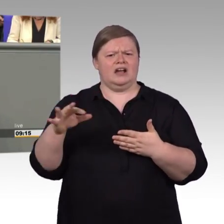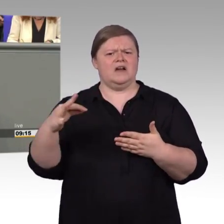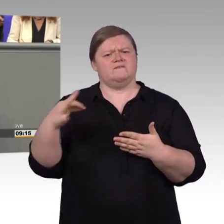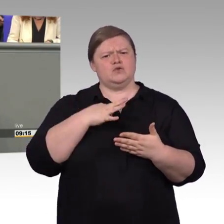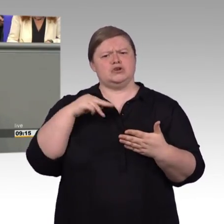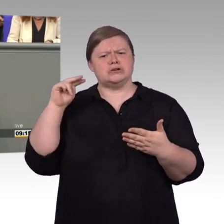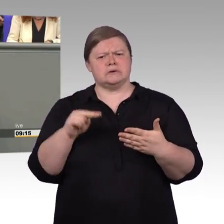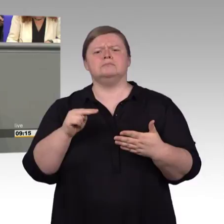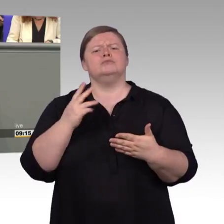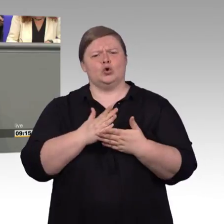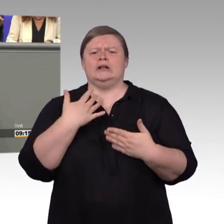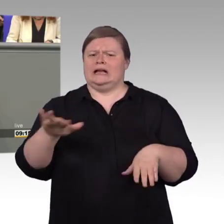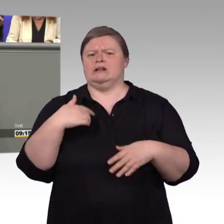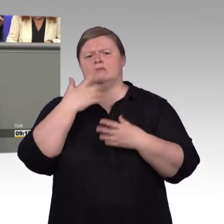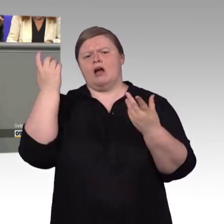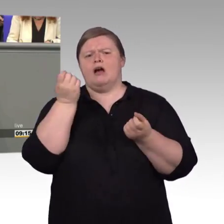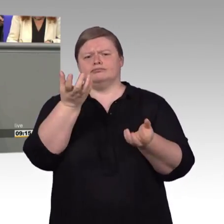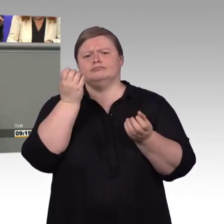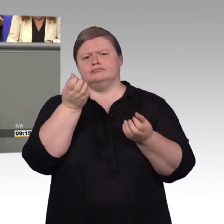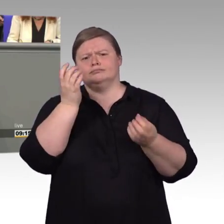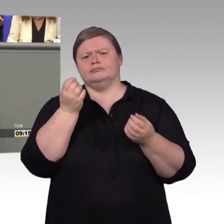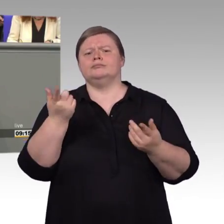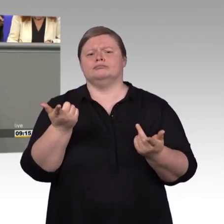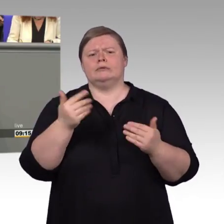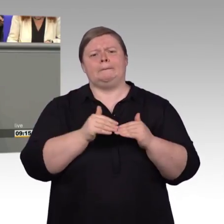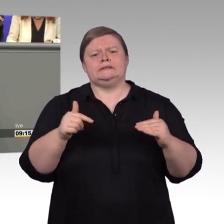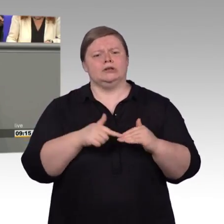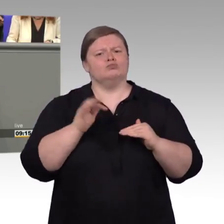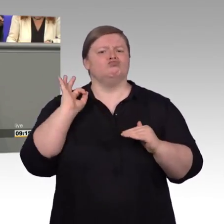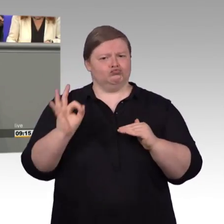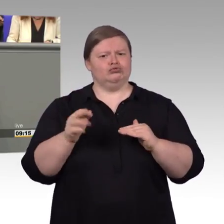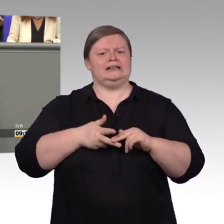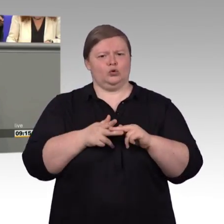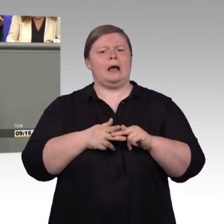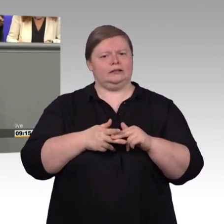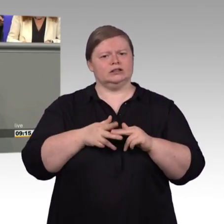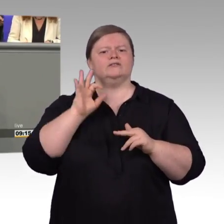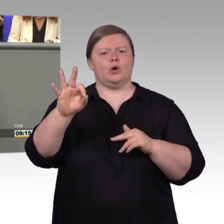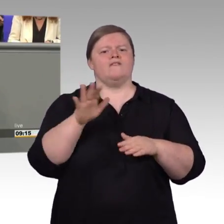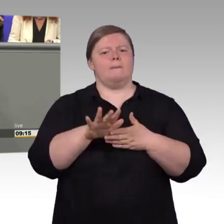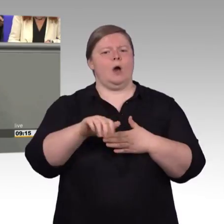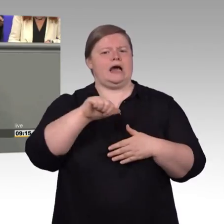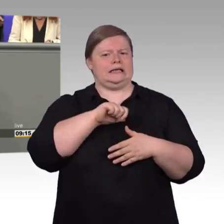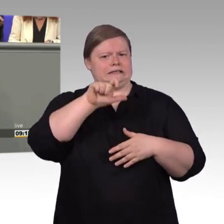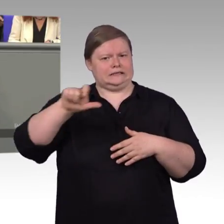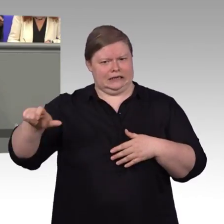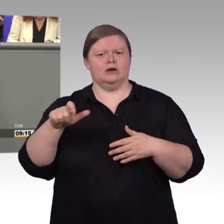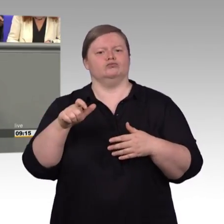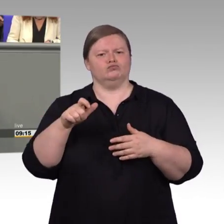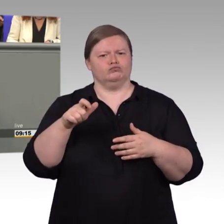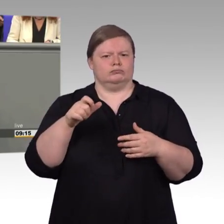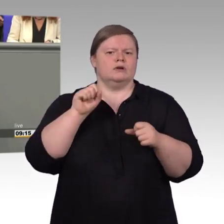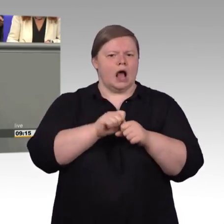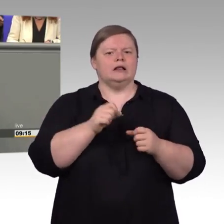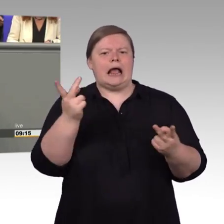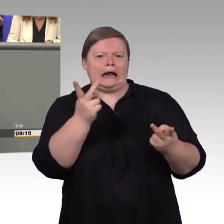Fällen durchsetzen zu können und dies gerade auch im Bereich der Bagatellschäden. Ein diesbezügliches Gesetz muss